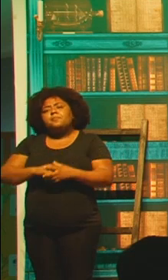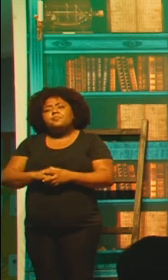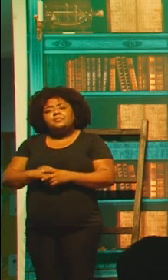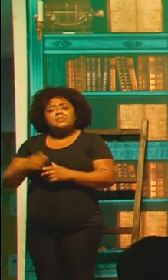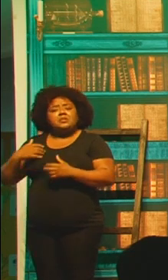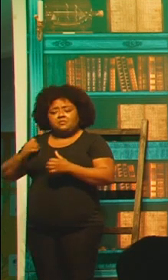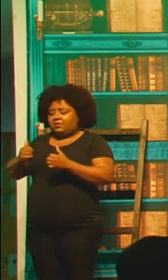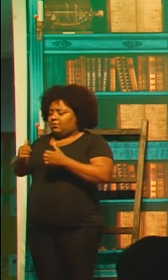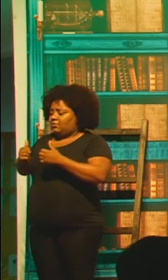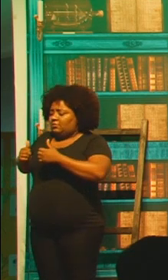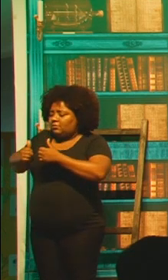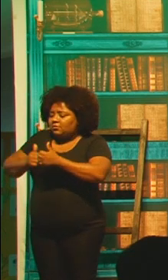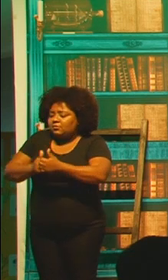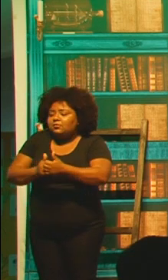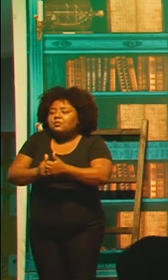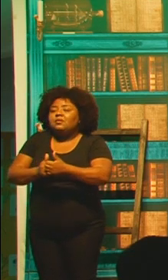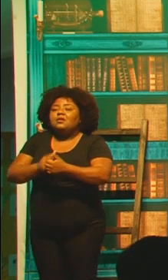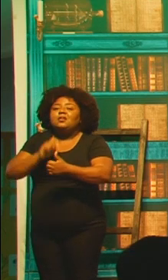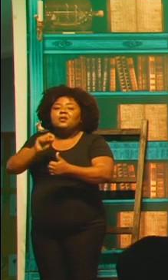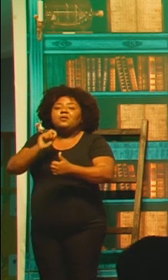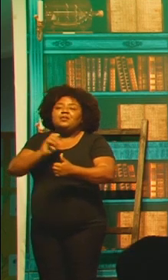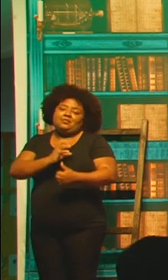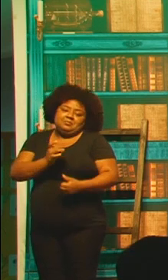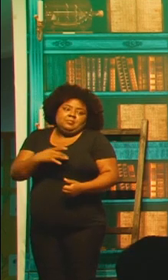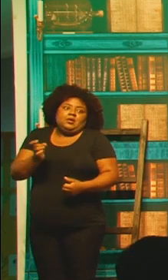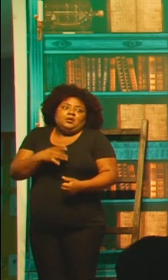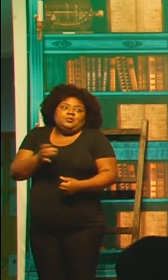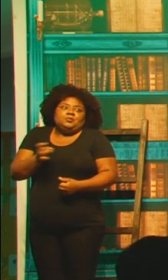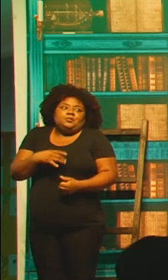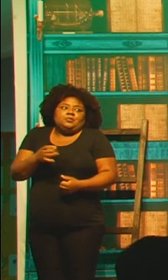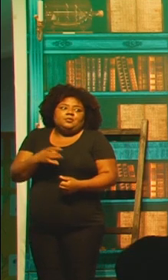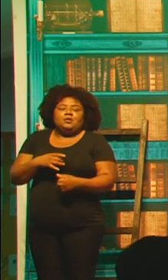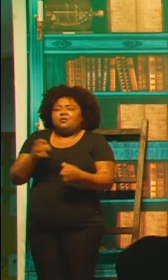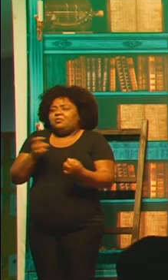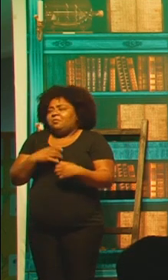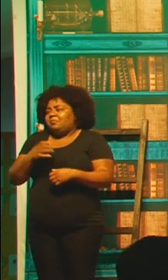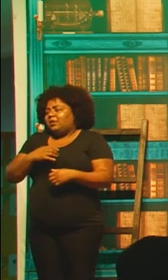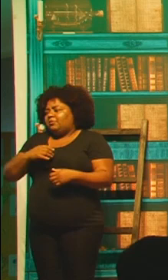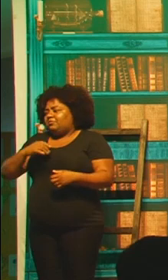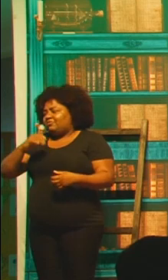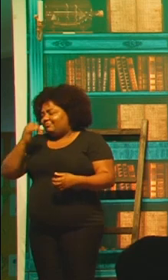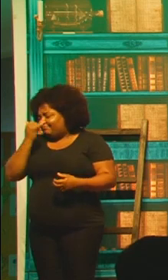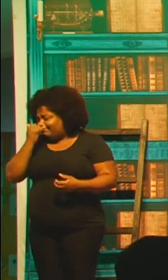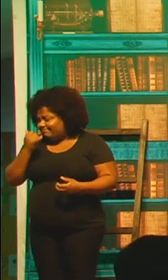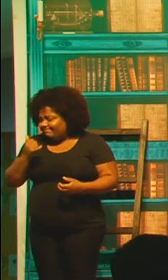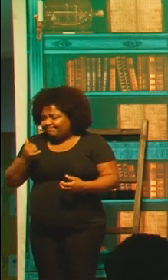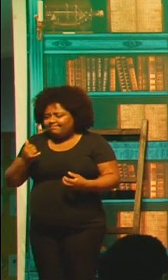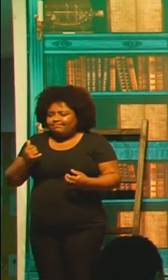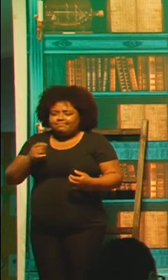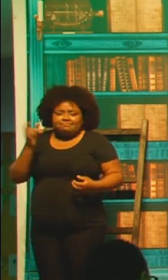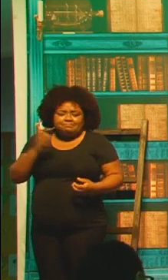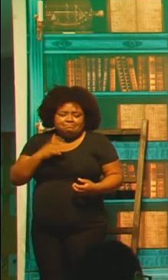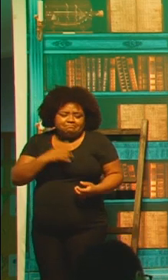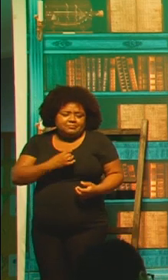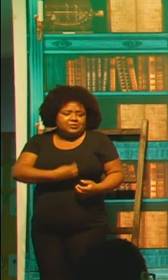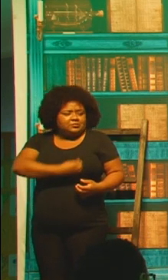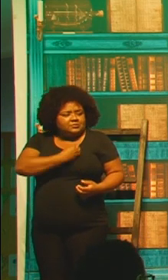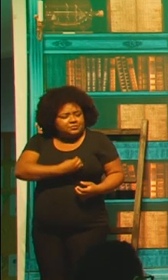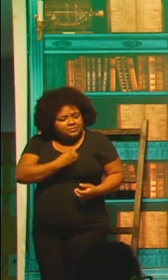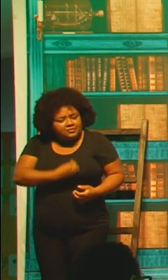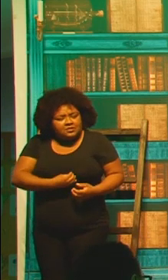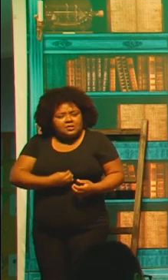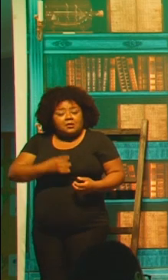me acompanha, né? Que é o medo. E aí tem o medo de fracassar escrevendo, o medo de viver, o medo